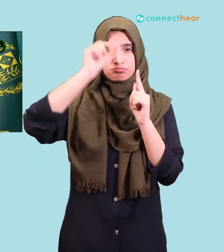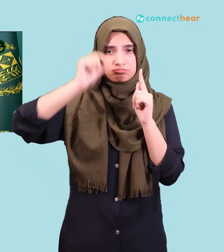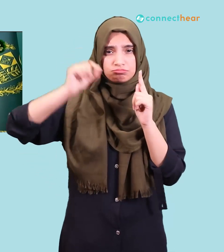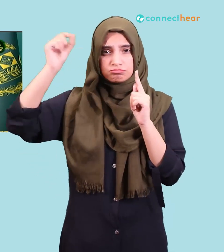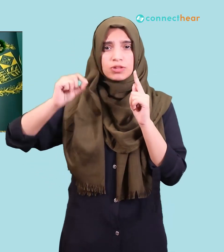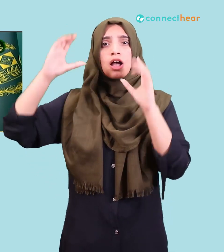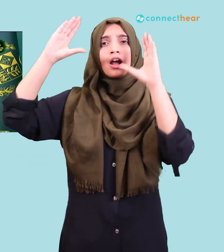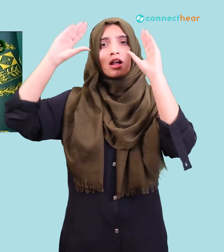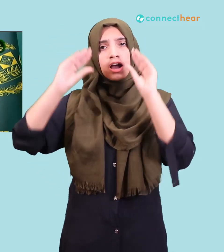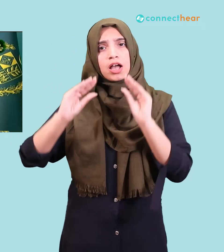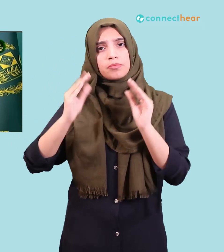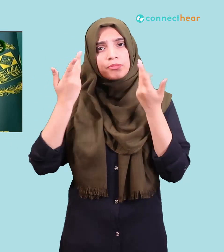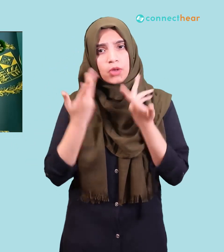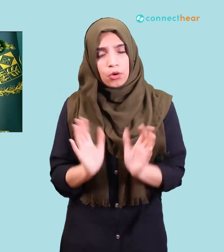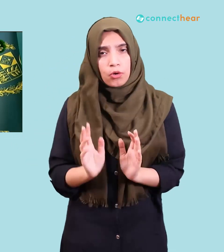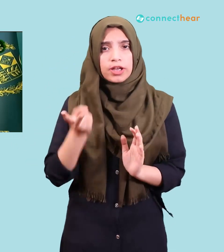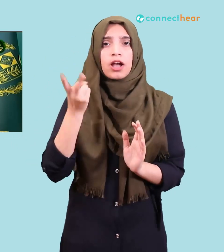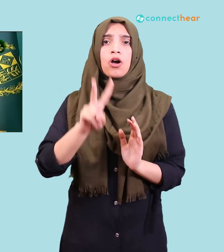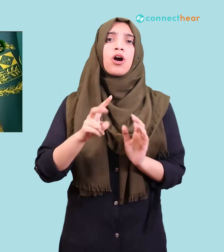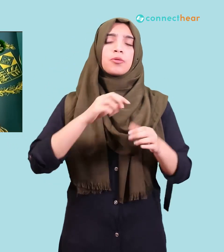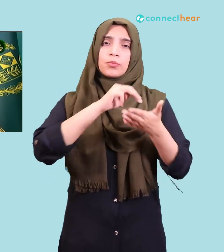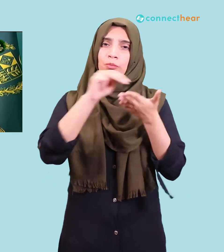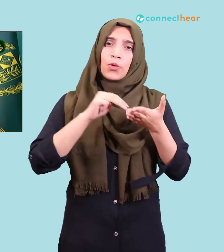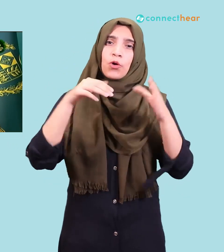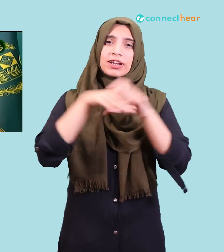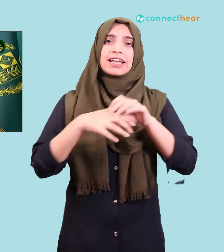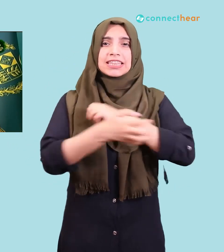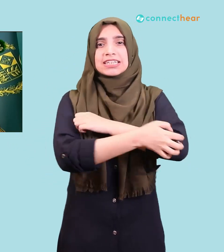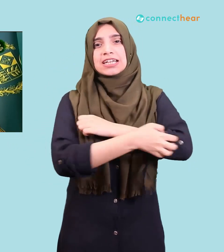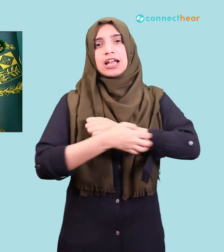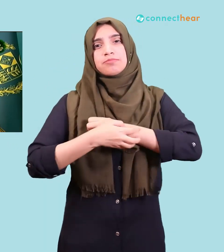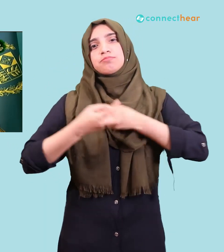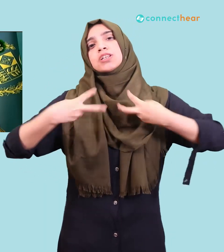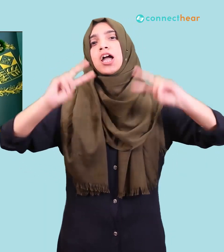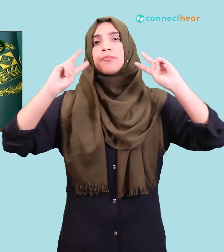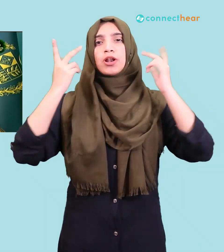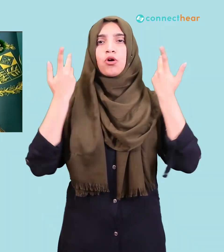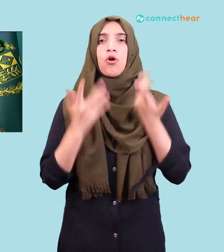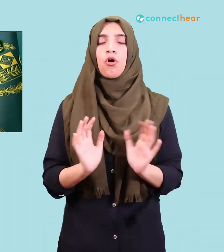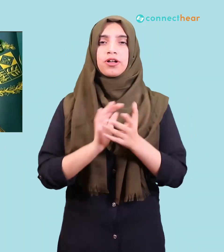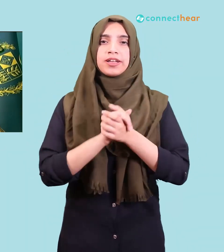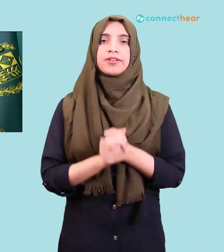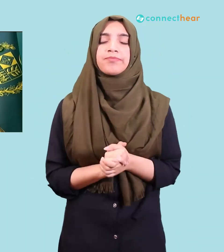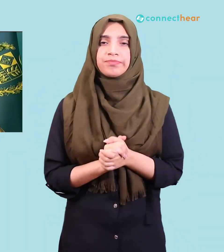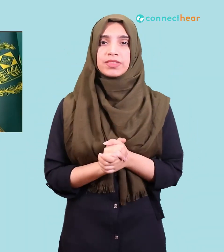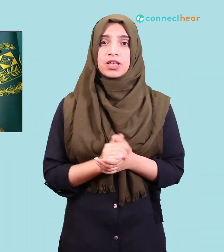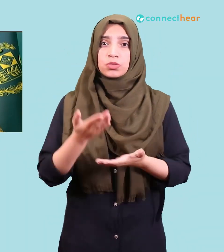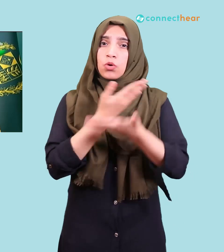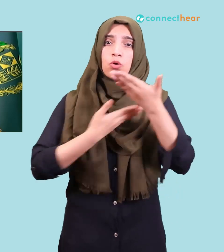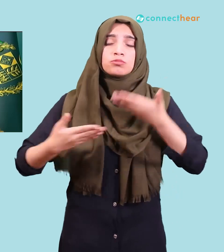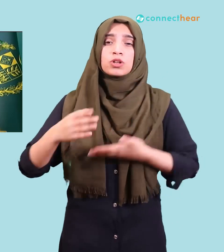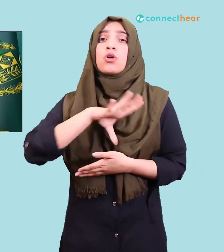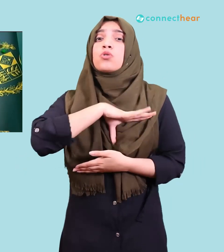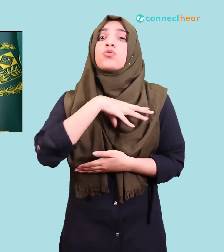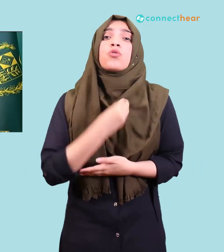گی, غربت بڑھے گی. تو نقصان ہمیں ہوگا, فرانس کو کوئی نقصان نہیں ہونے